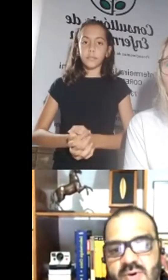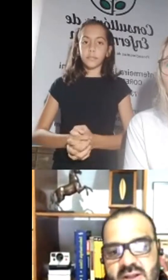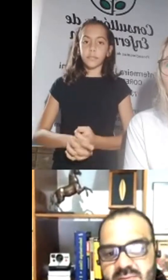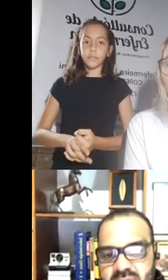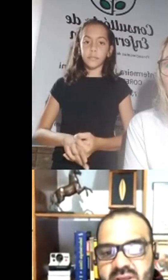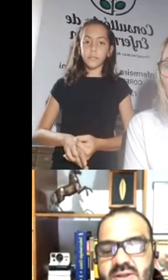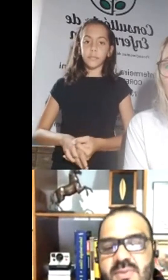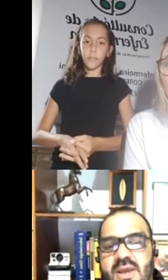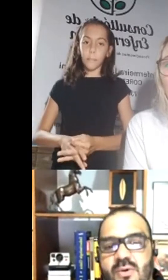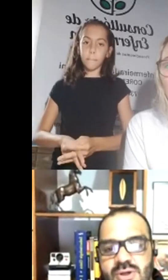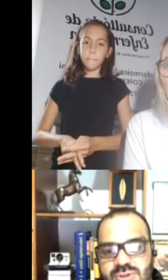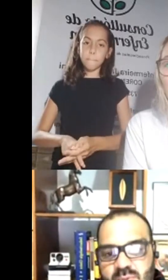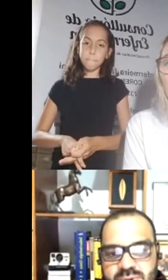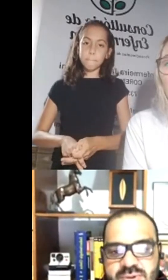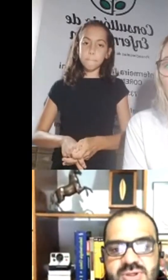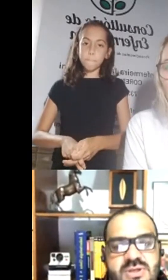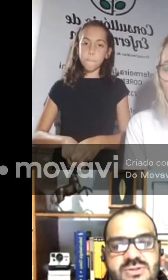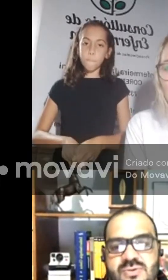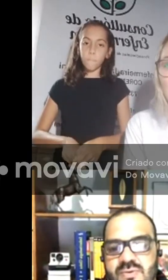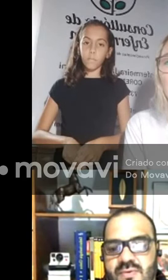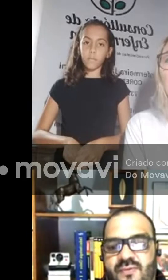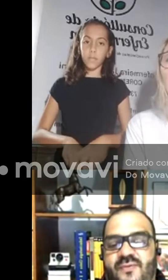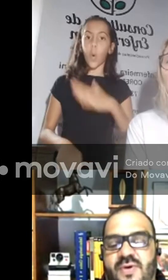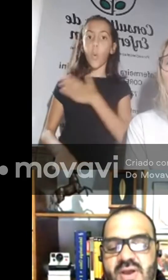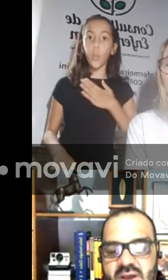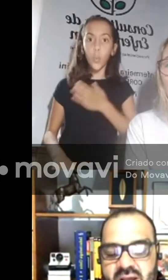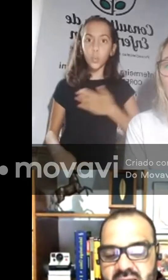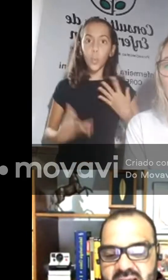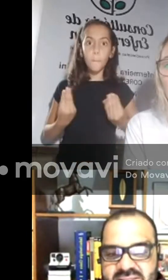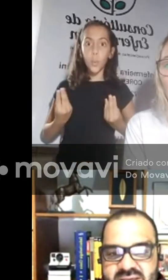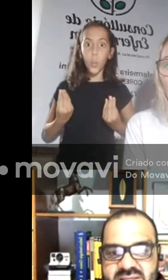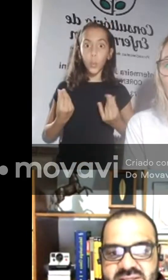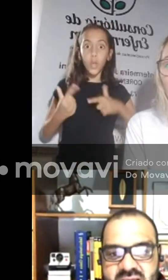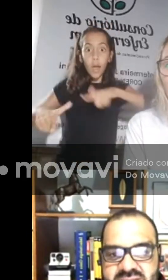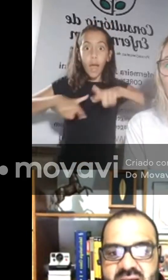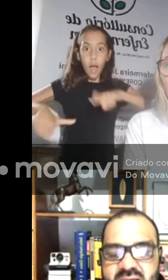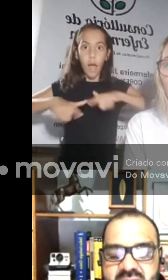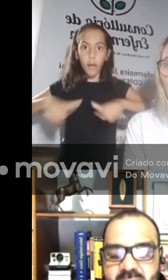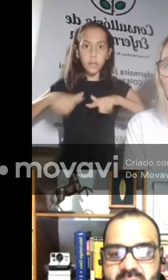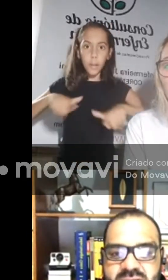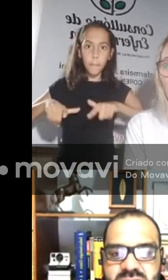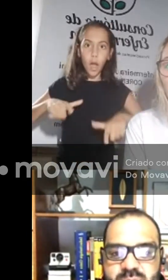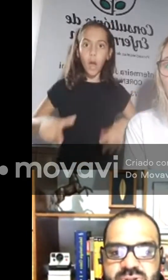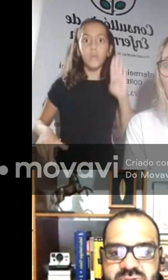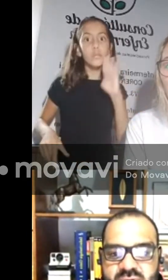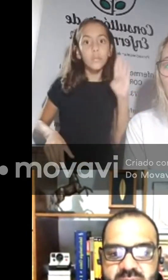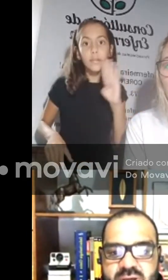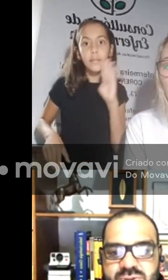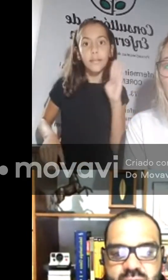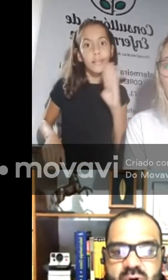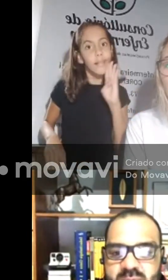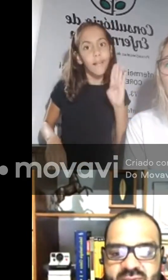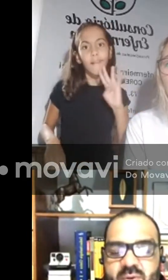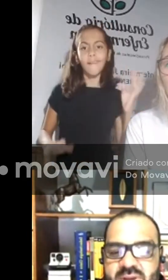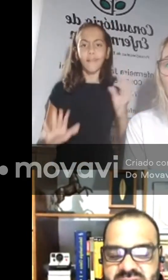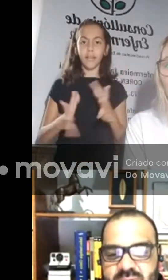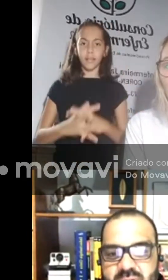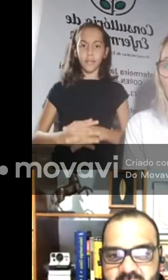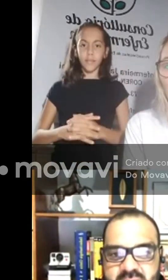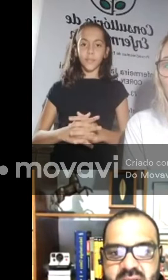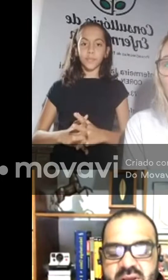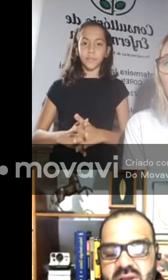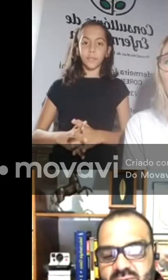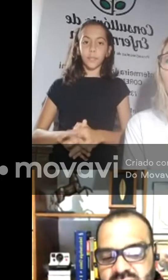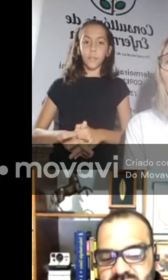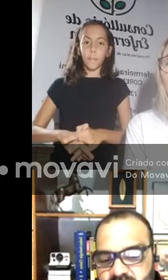tenho academia também, gosto muito disso. Foi graças a essa prática esportiva que me ajudou a minha formação